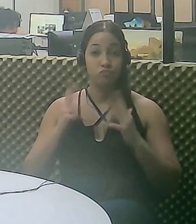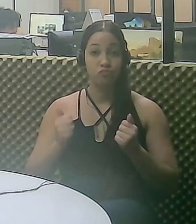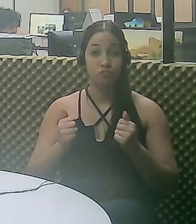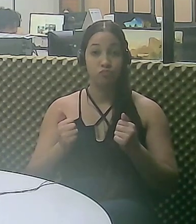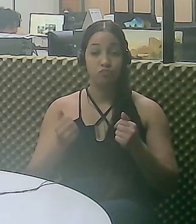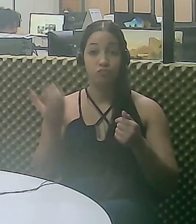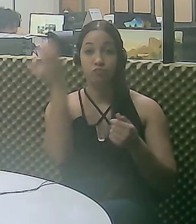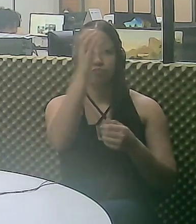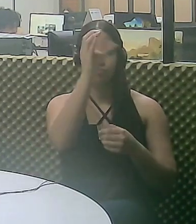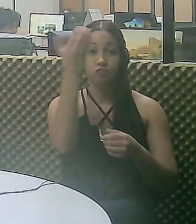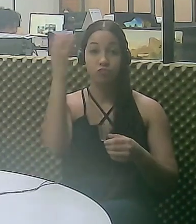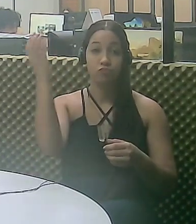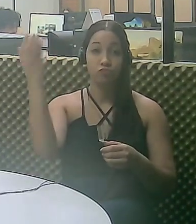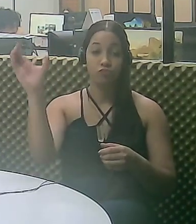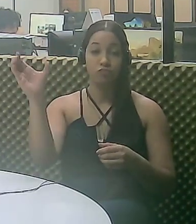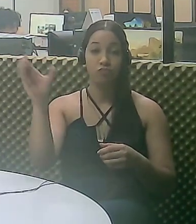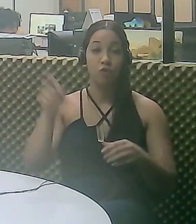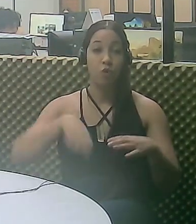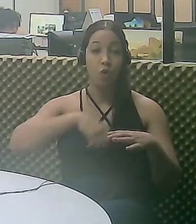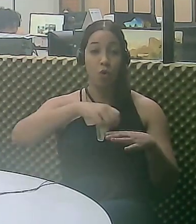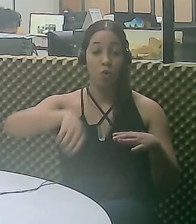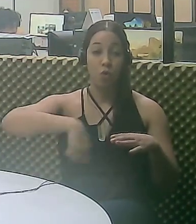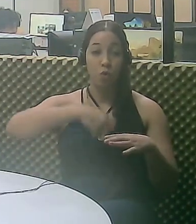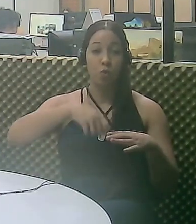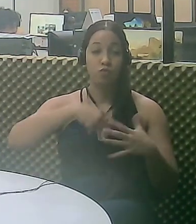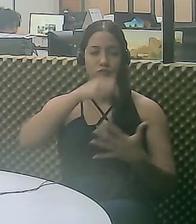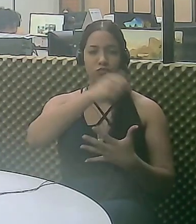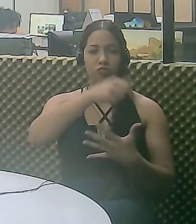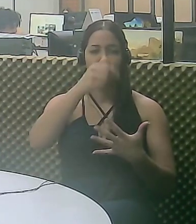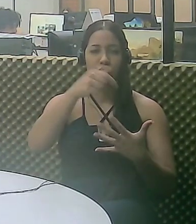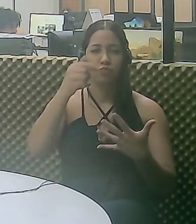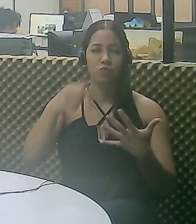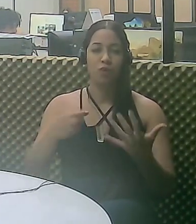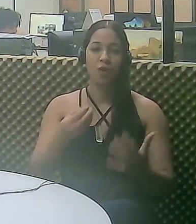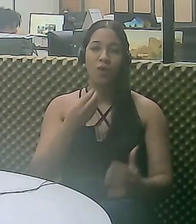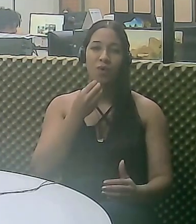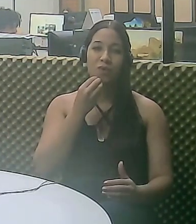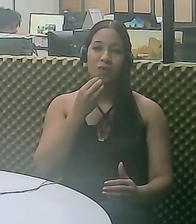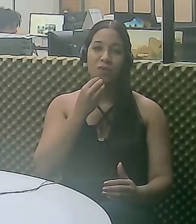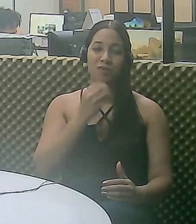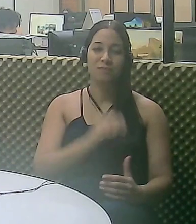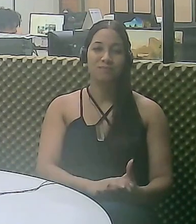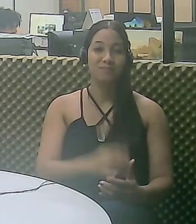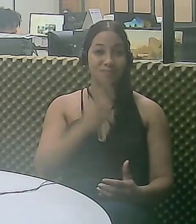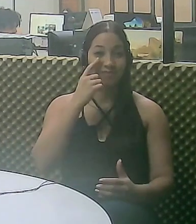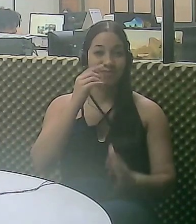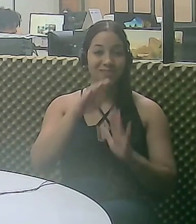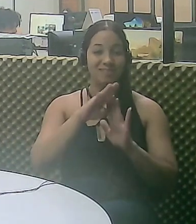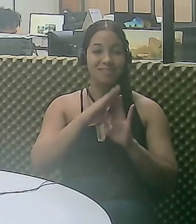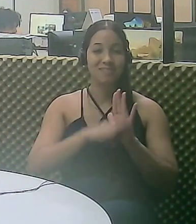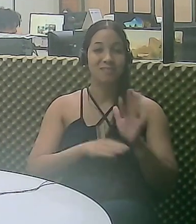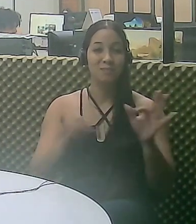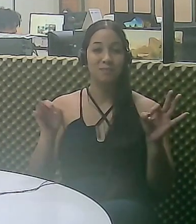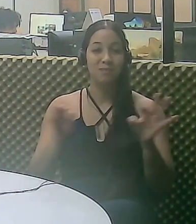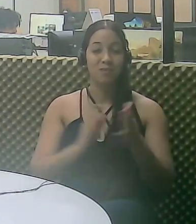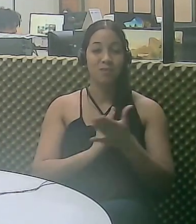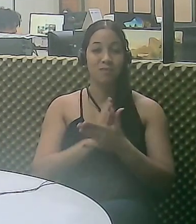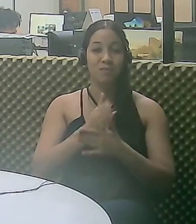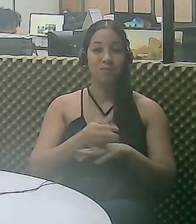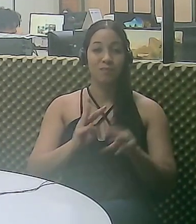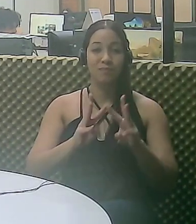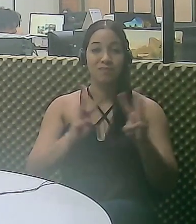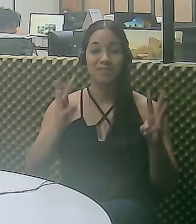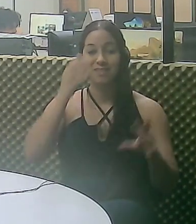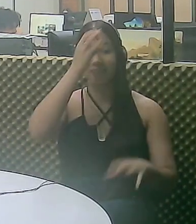de mercadoria, auxiliar de cozinha e muitas outras oportunidades. Confira a lista completa acessando o portal